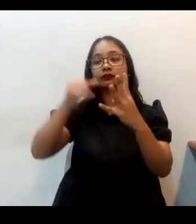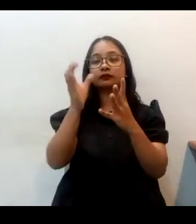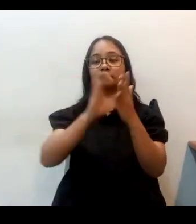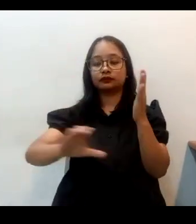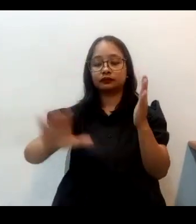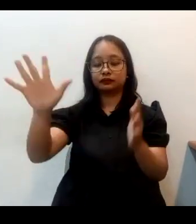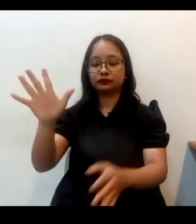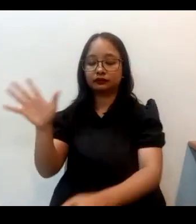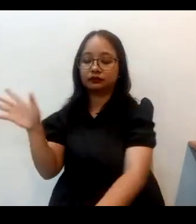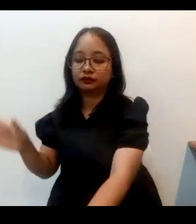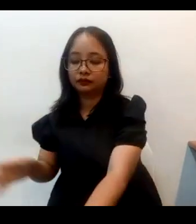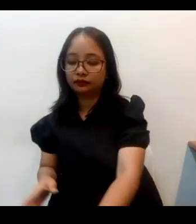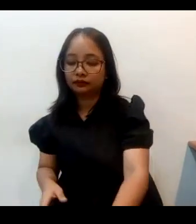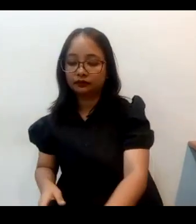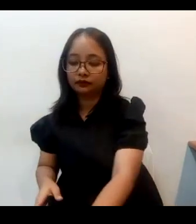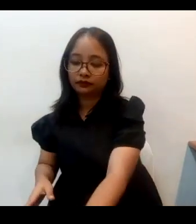Kapitulo 5,